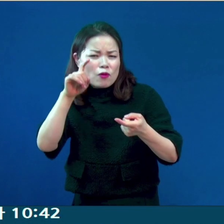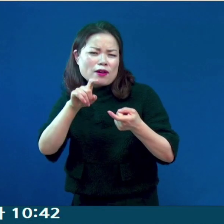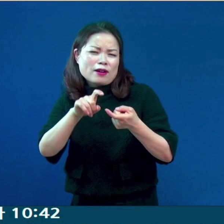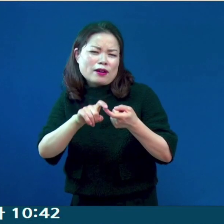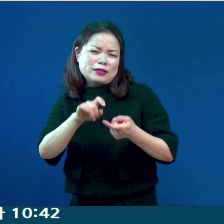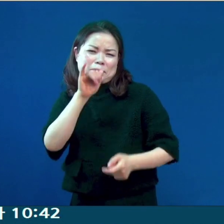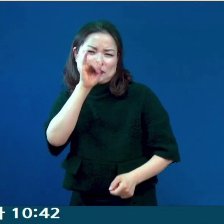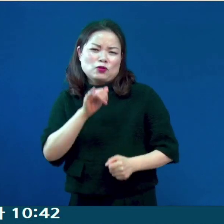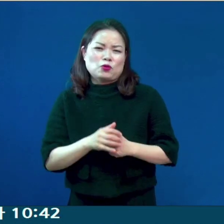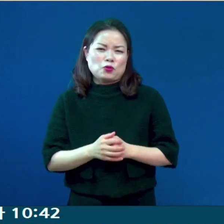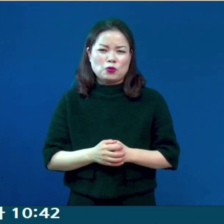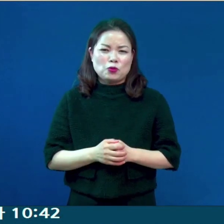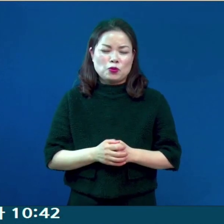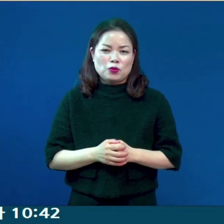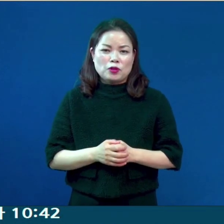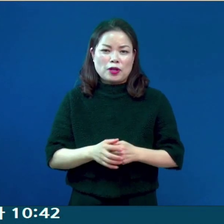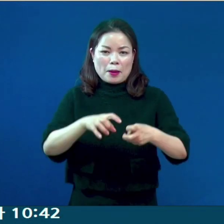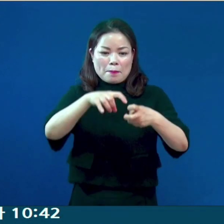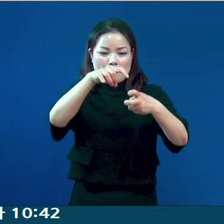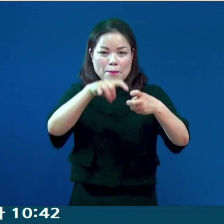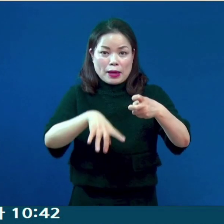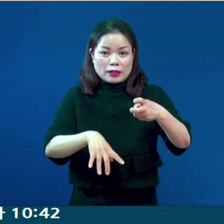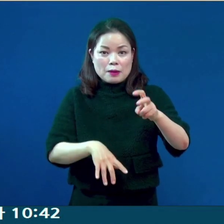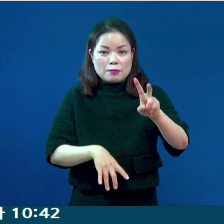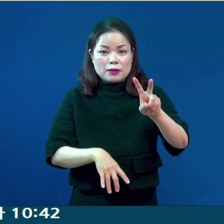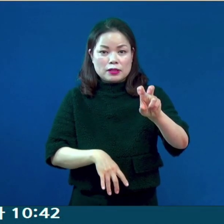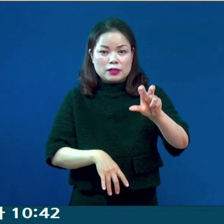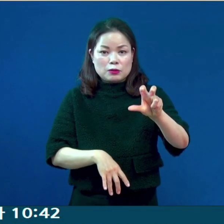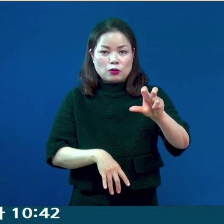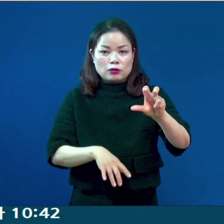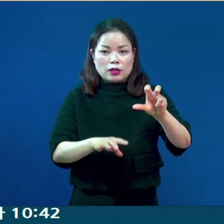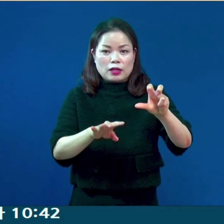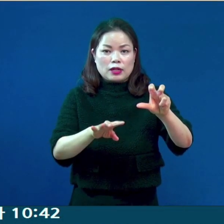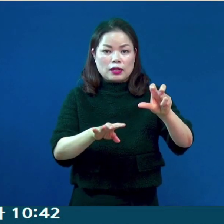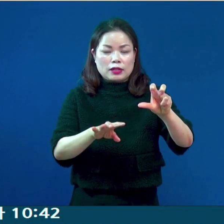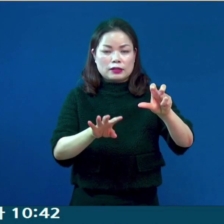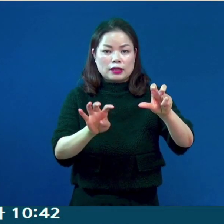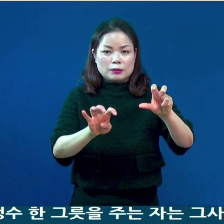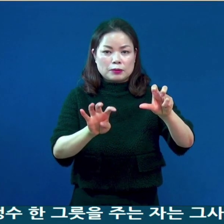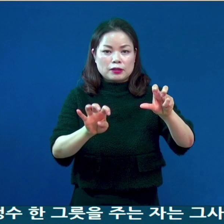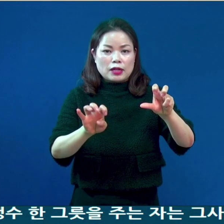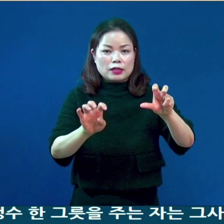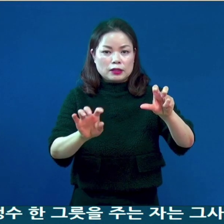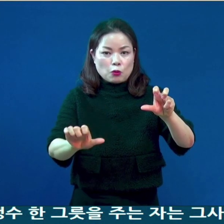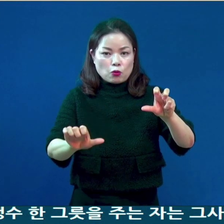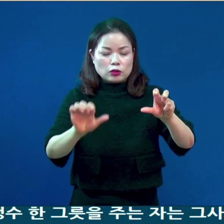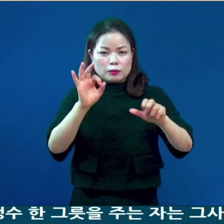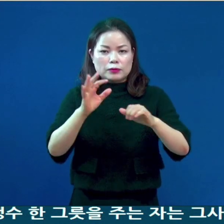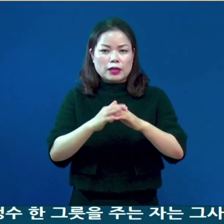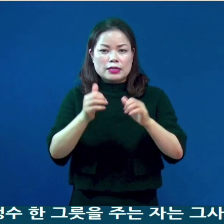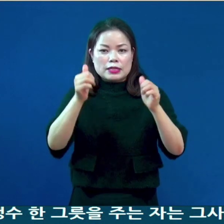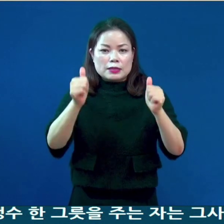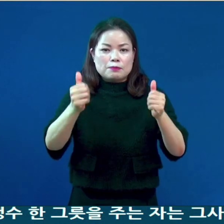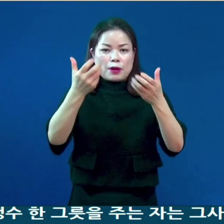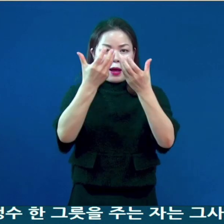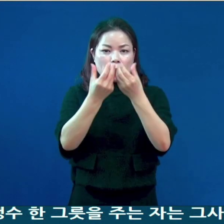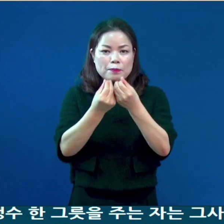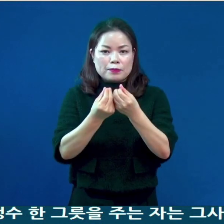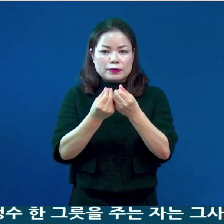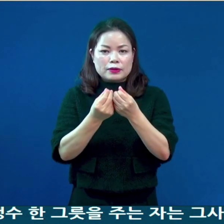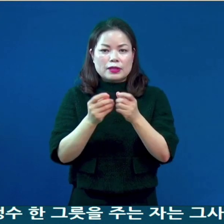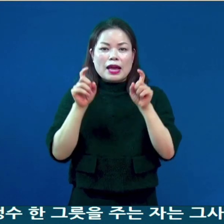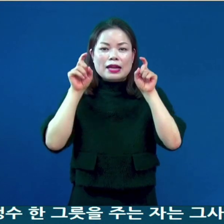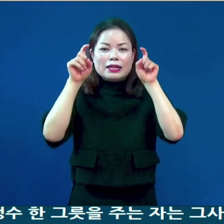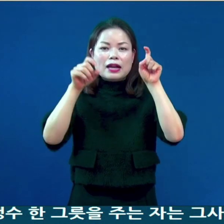겁니다. 마태복음 25장 40절 45절에 가면 이제 마지막 심판 비유가 나오는데 양과